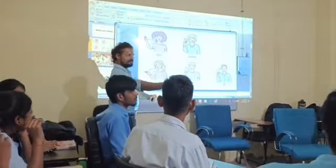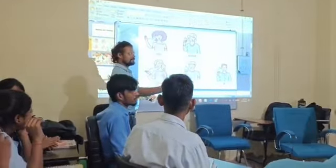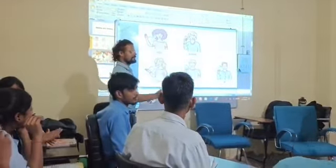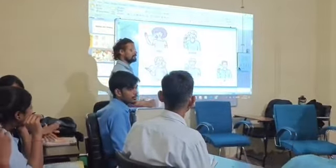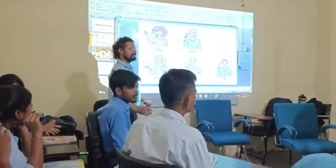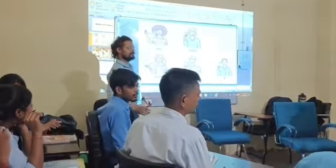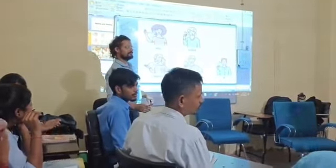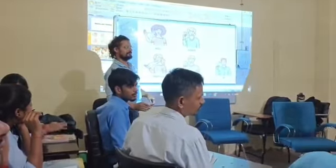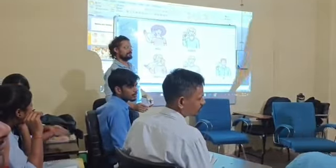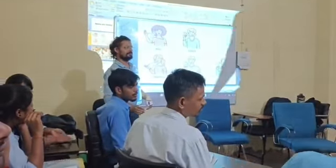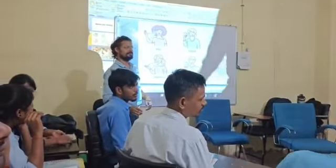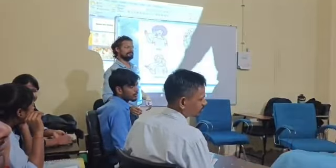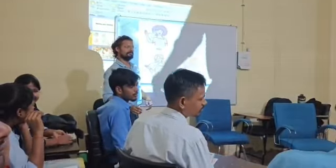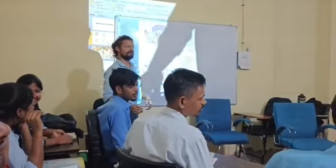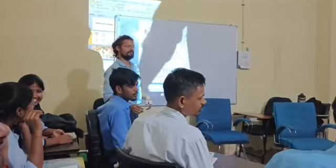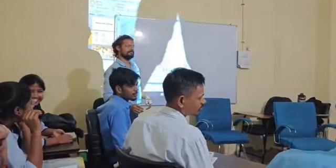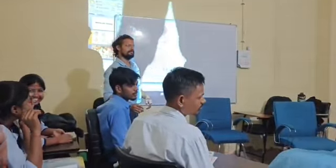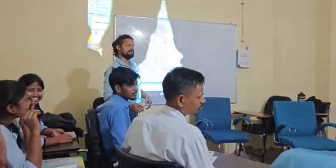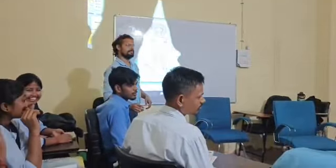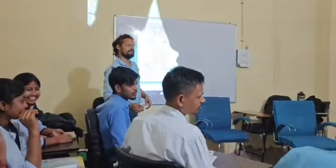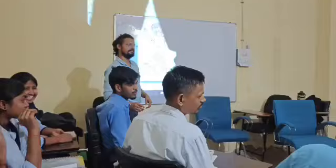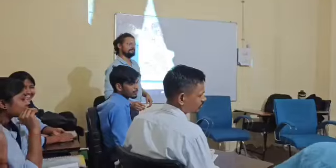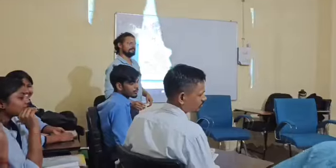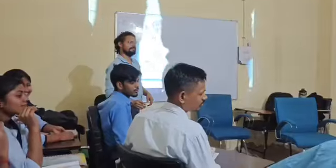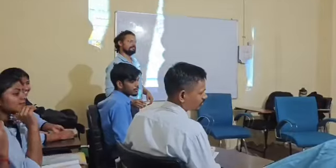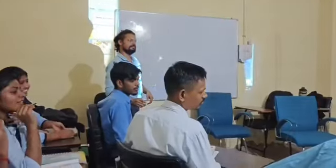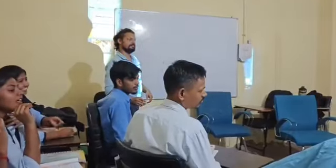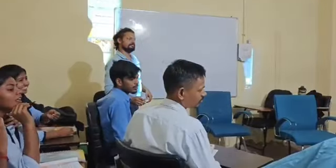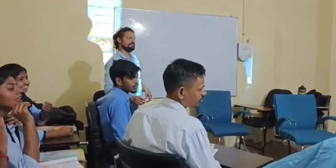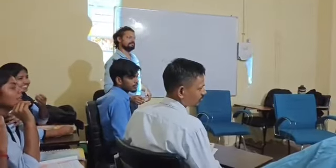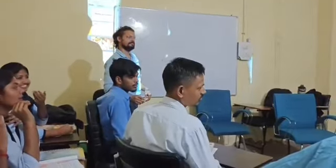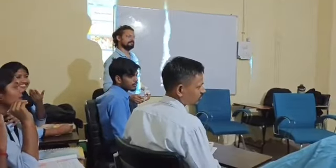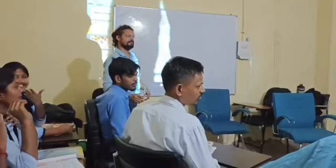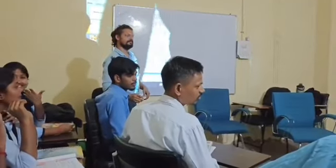अच्छा, थोड़ा सा कोई ऑपरेट कर सकता है? हाँ सर।